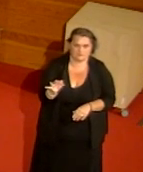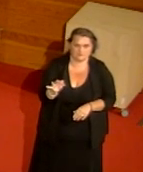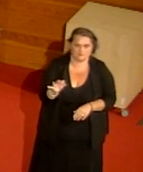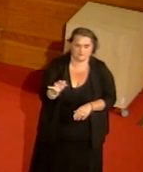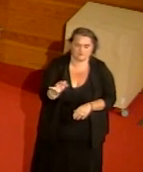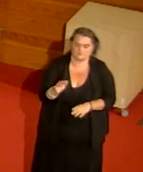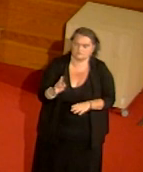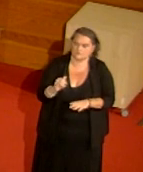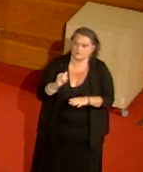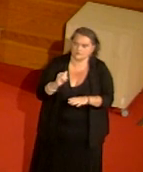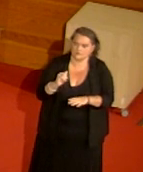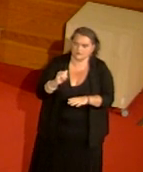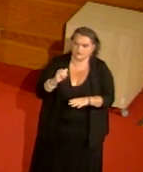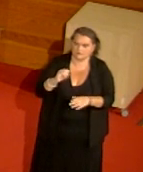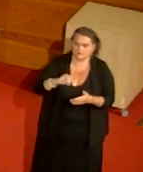technologic